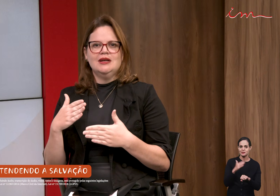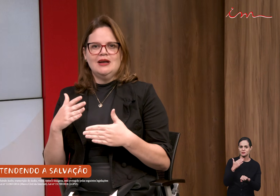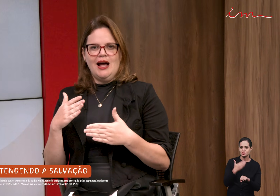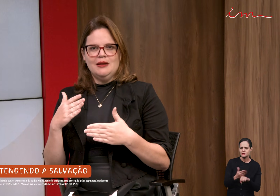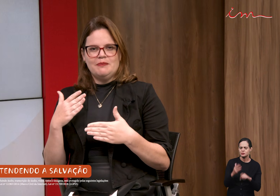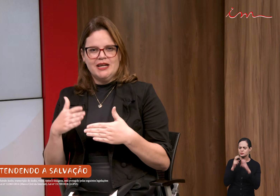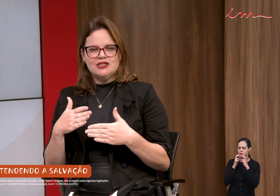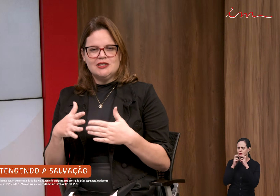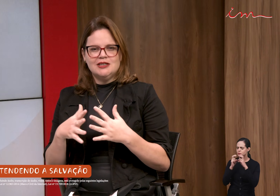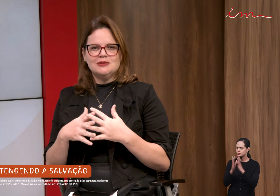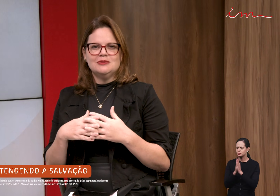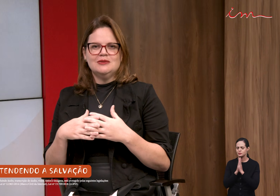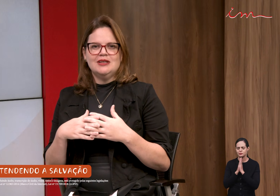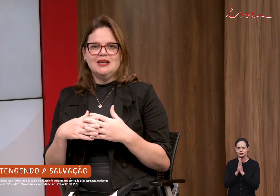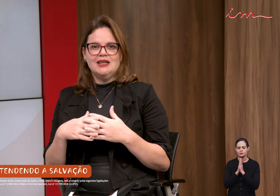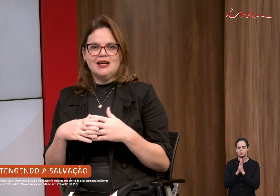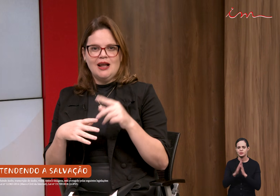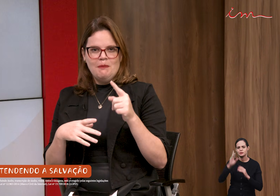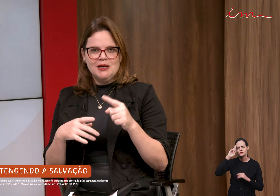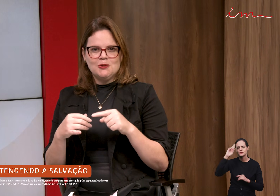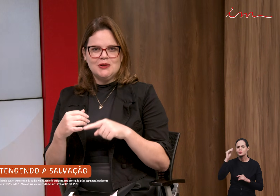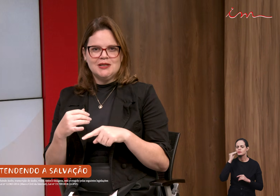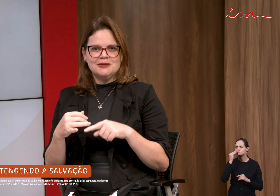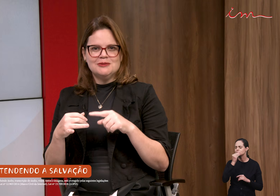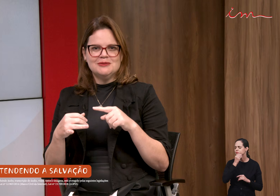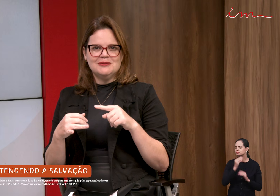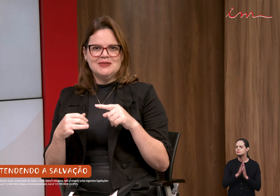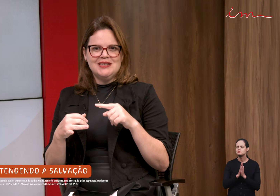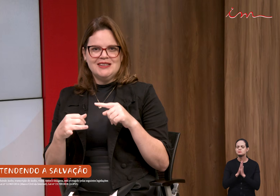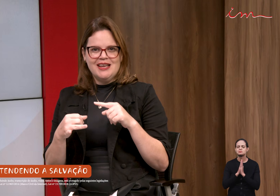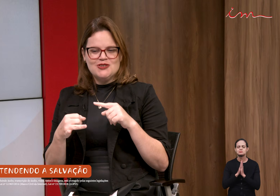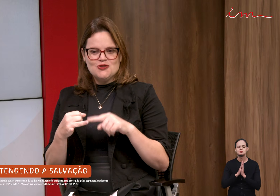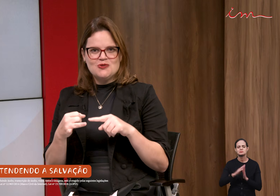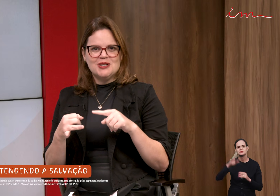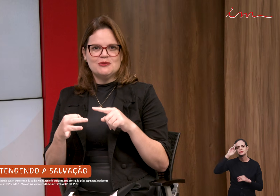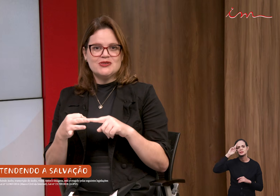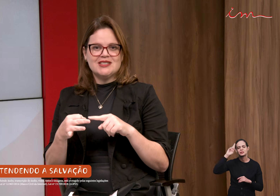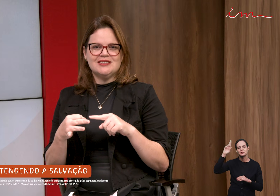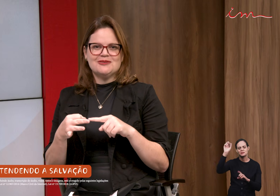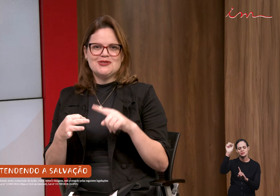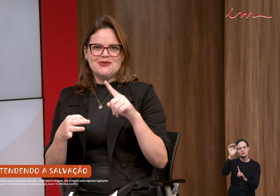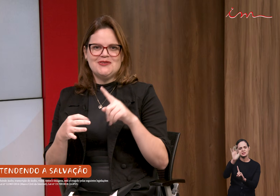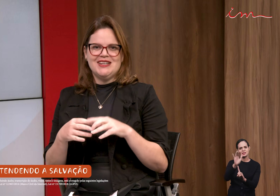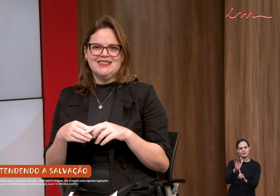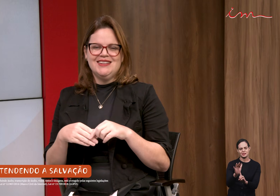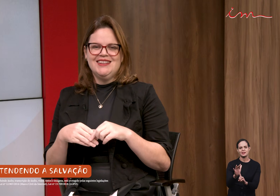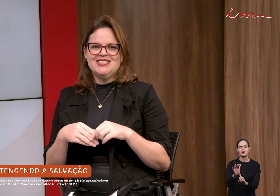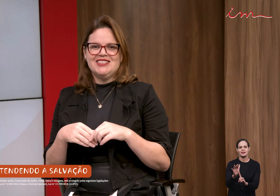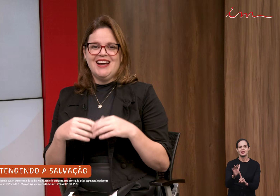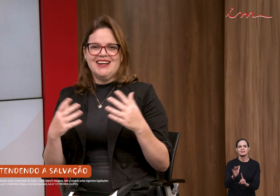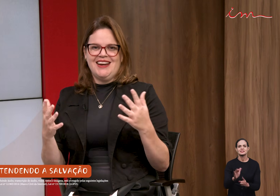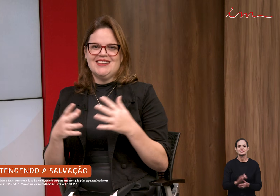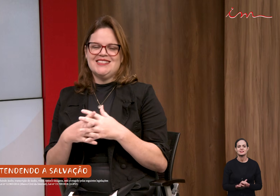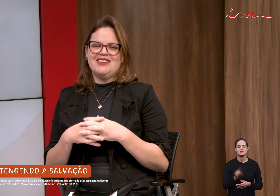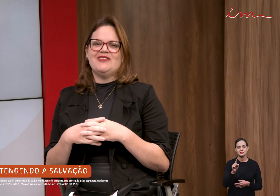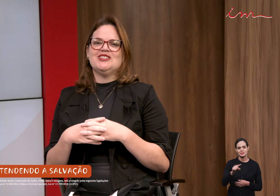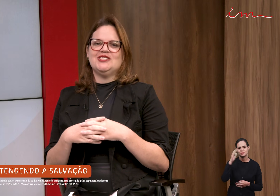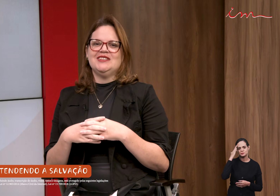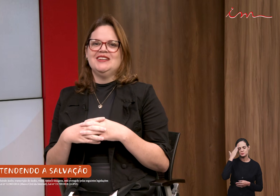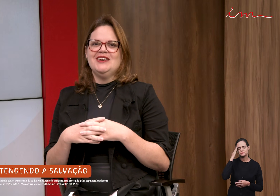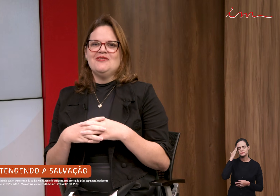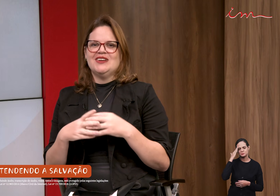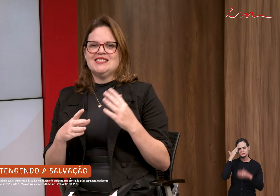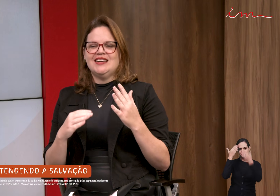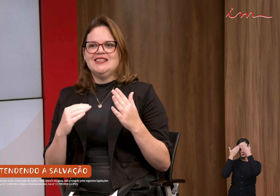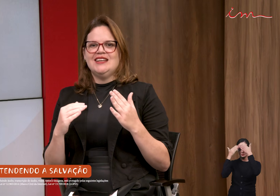estudando, ali praticando e clamando, orando, né, jejuando, buscando, o Senhor vai te dar a graça e vai